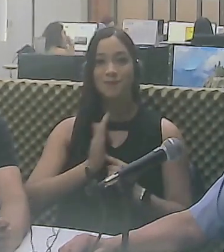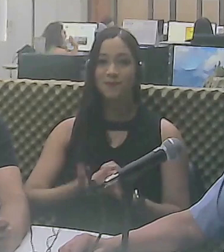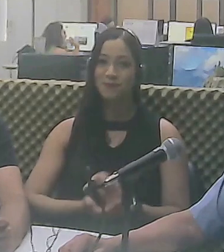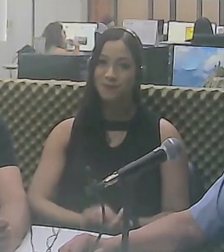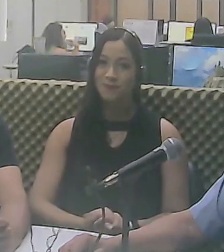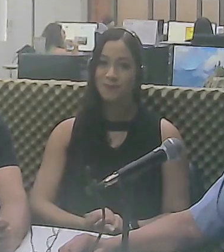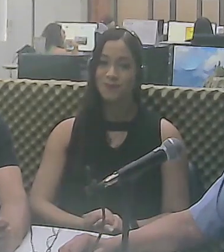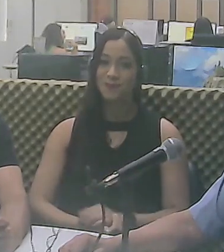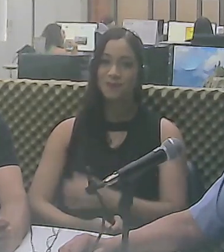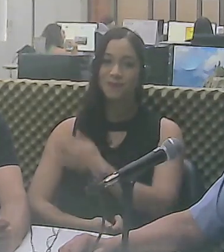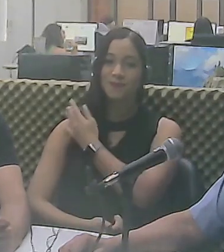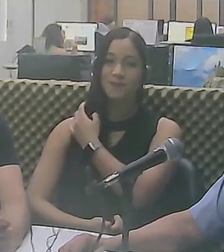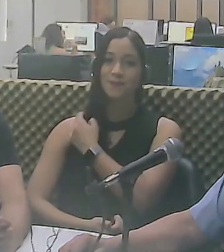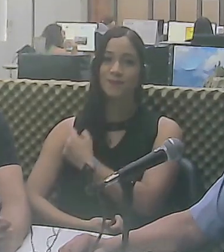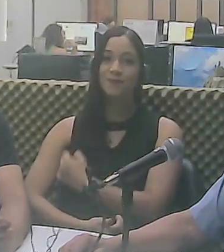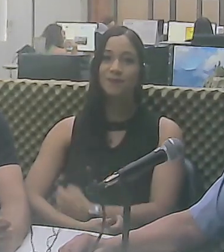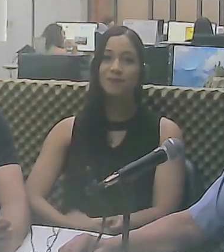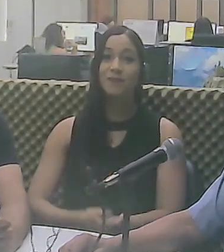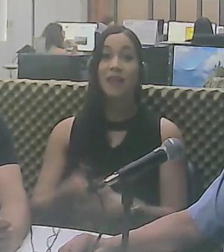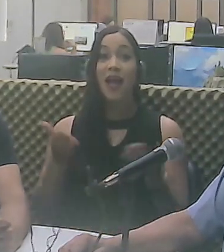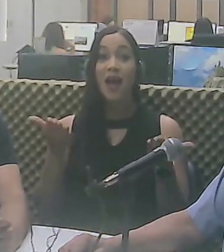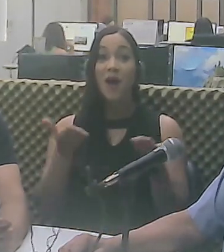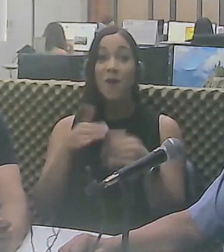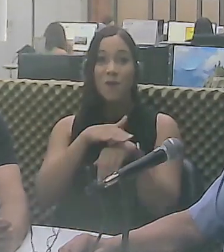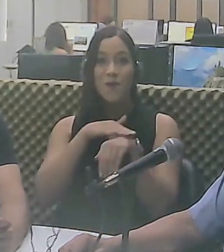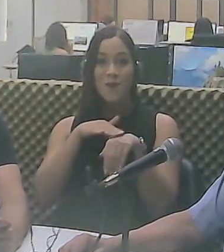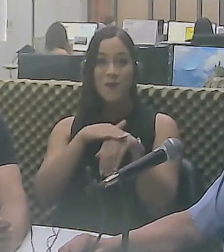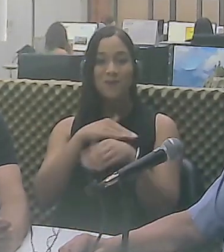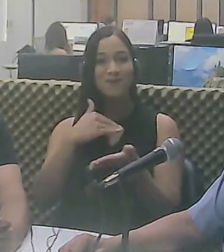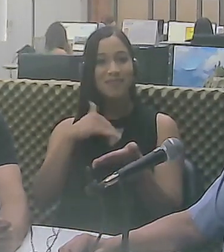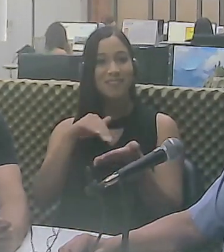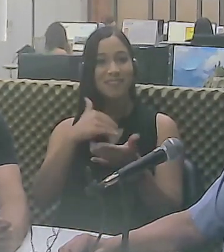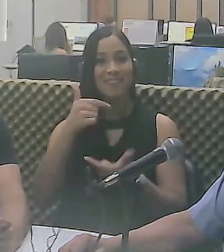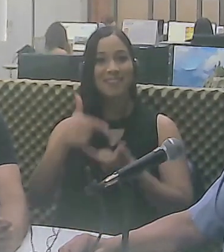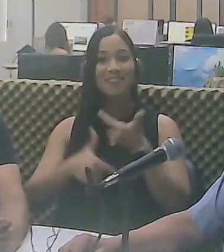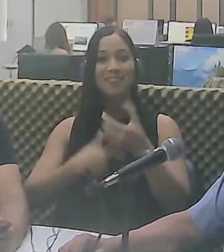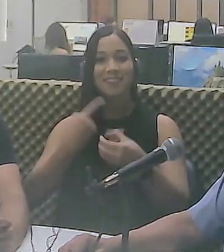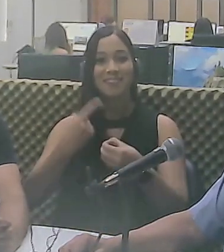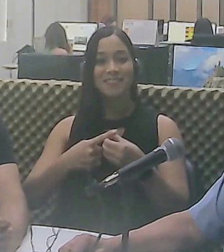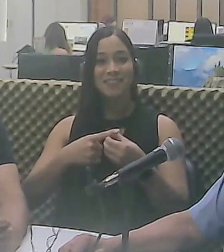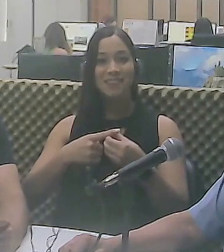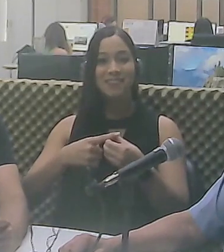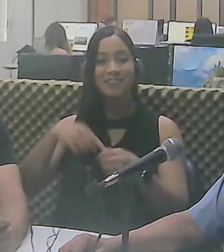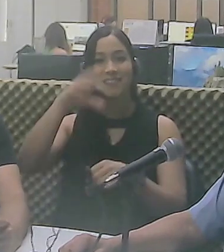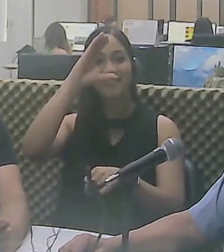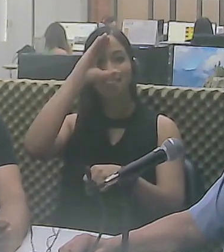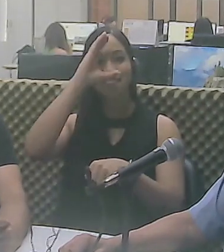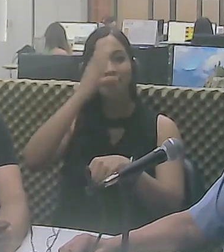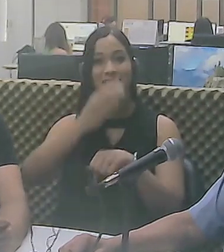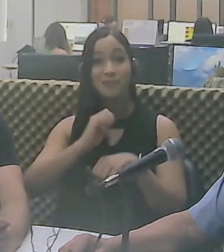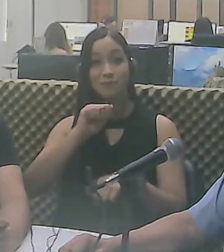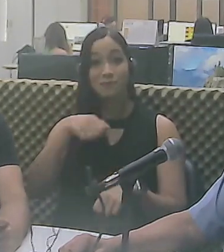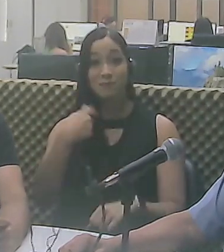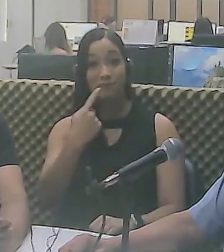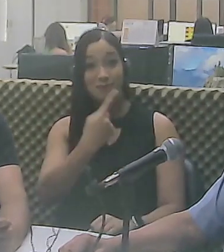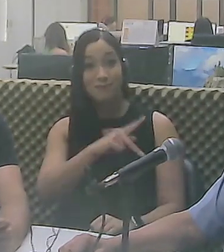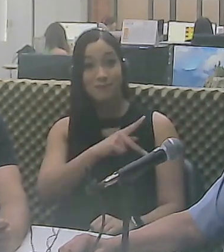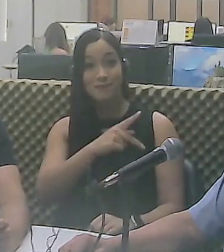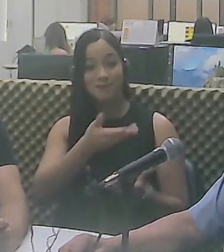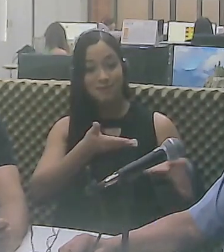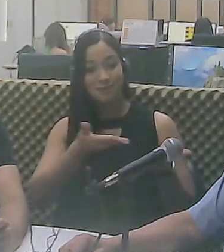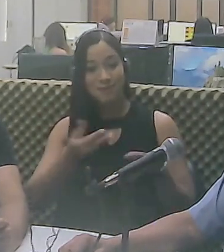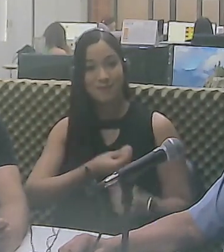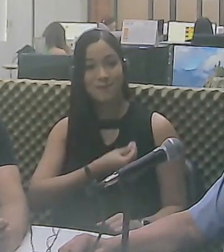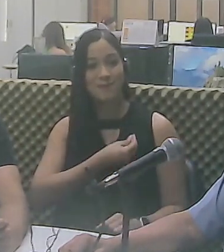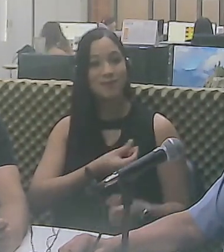destaque nacional e agora vamos conversar com secretário de serviços urbanos Antônio Carrijo que está presente no estúdio da Rádio